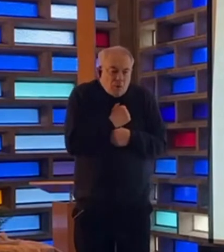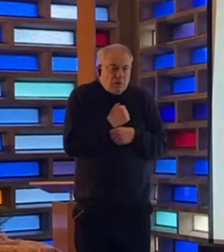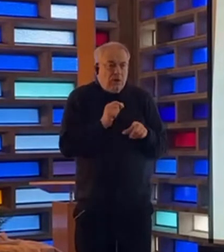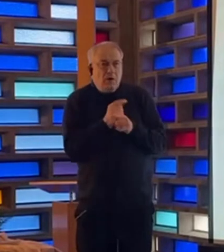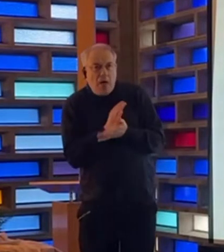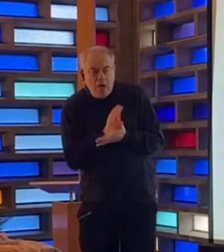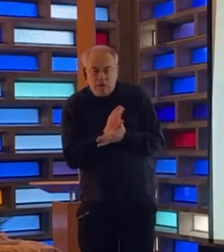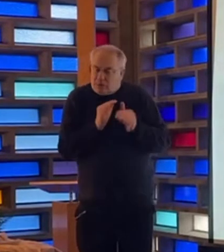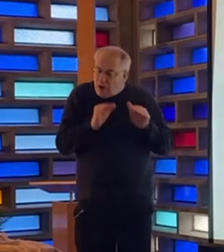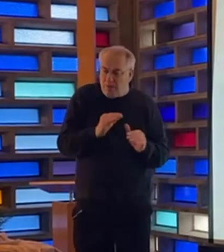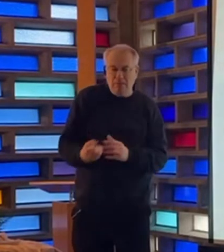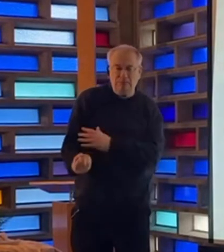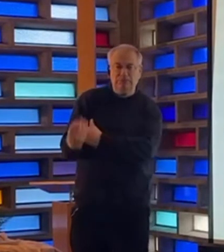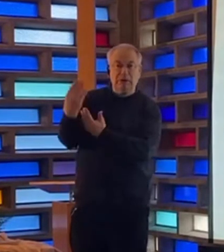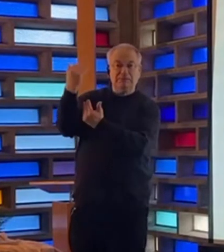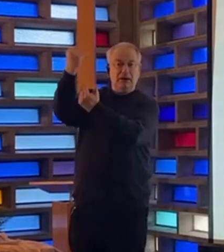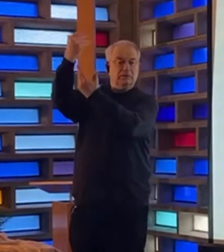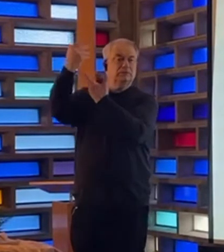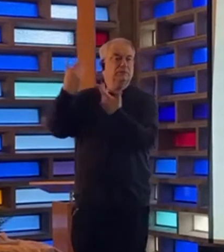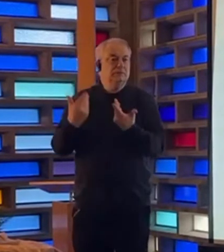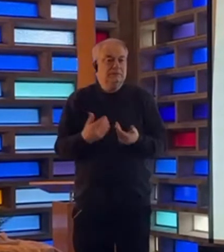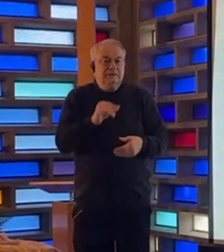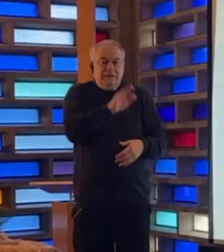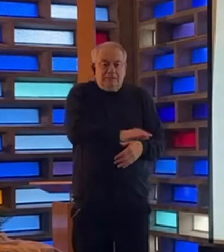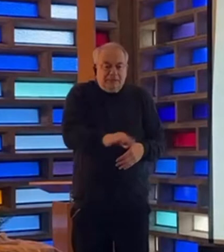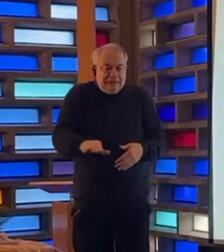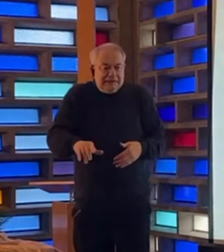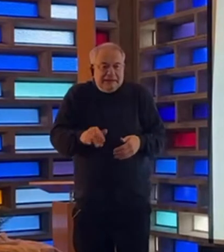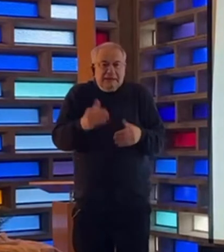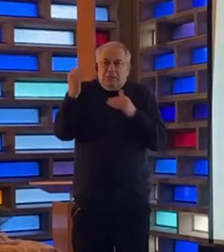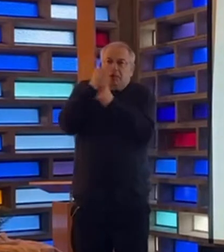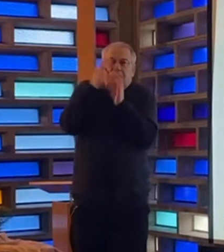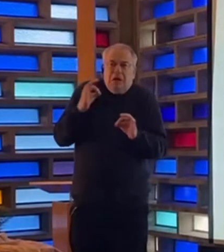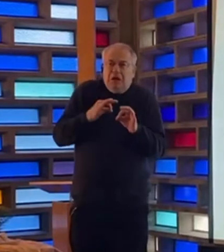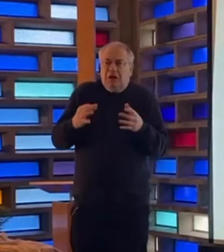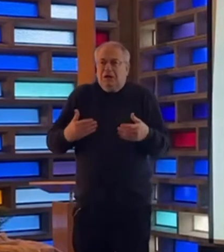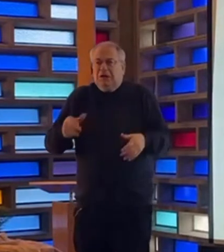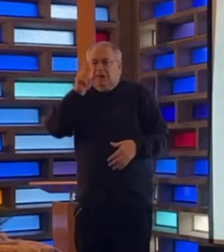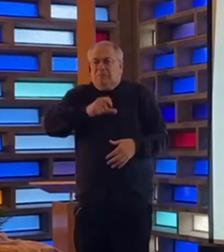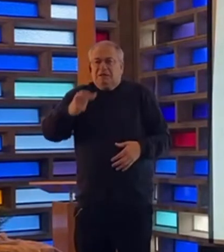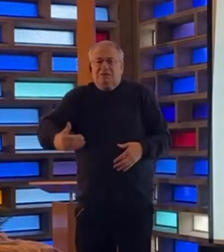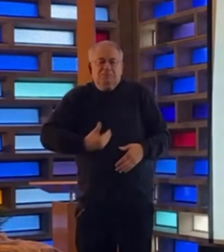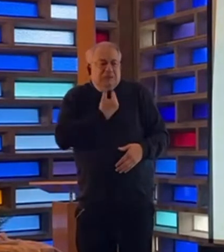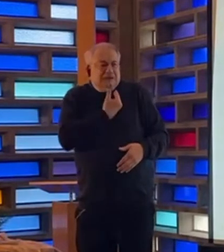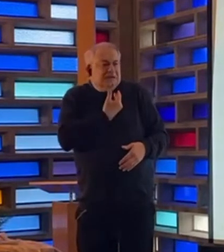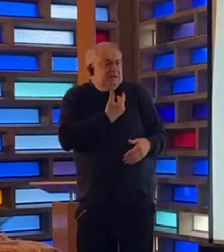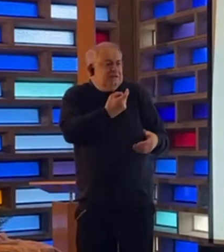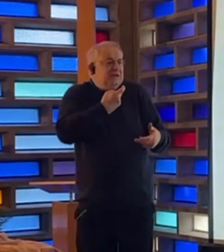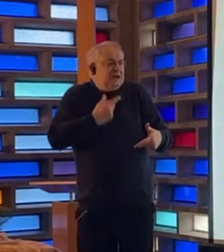doutes. Et les petits, les sans-abri, les blessés de la vie, les chercheurs